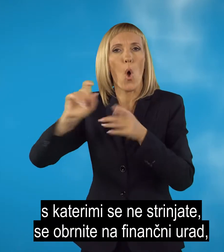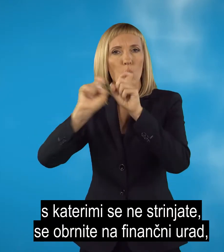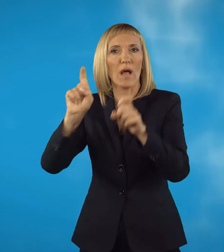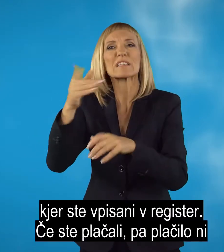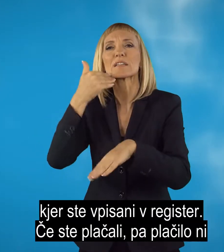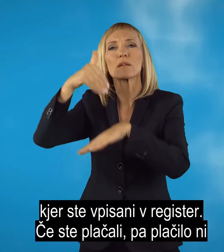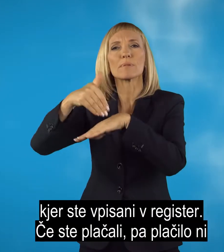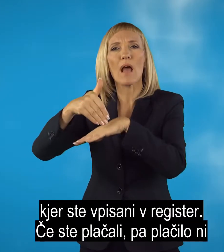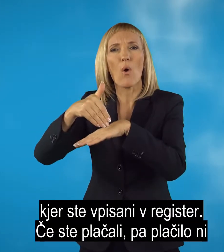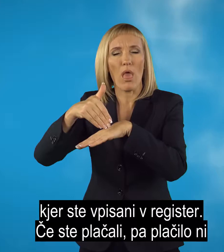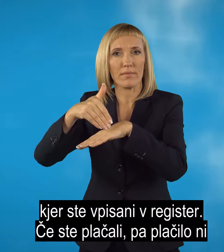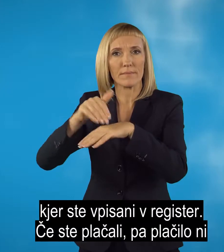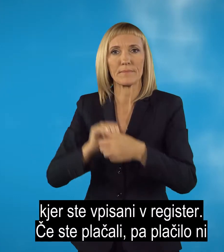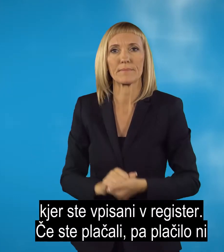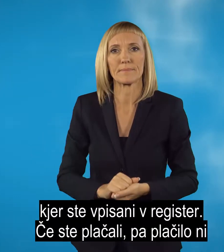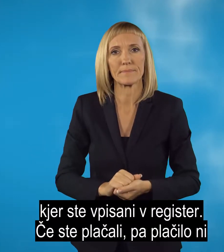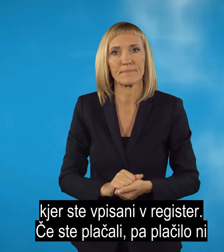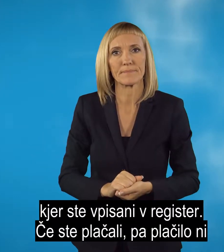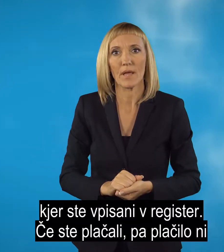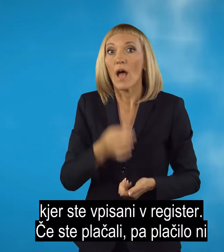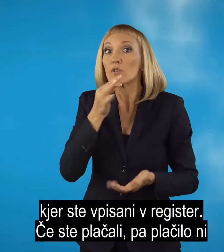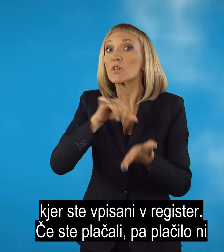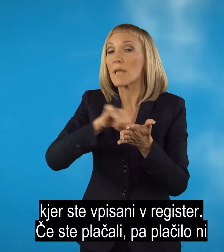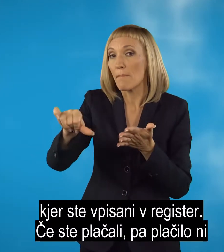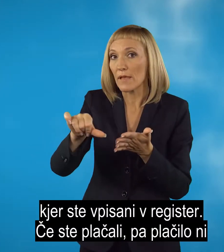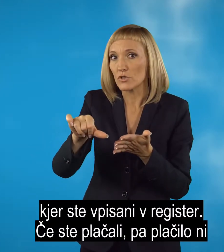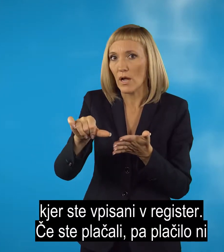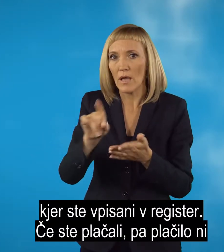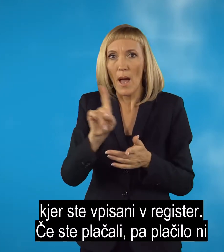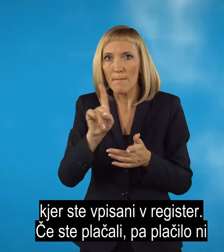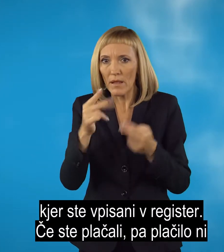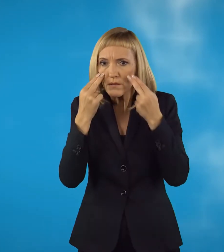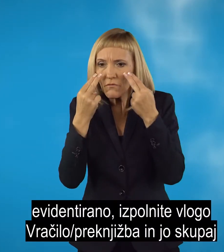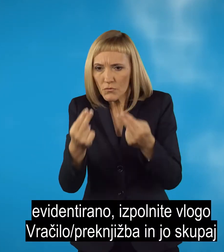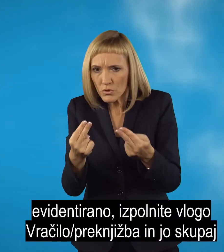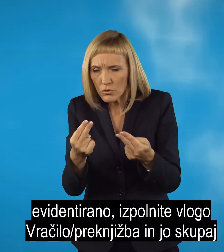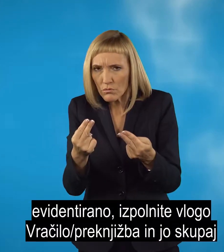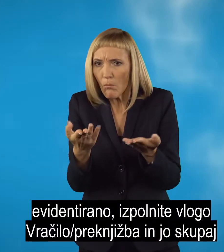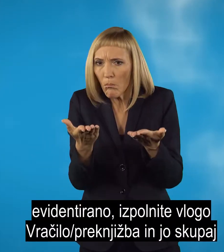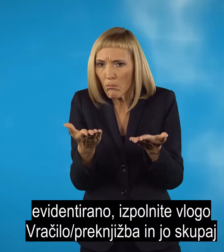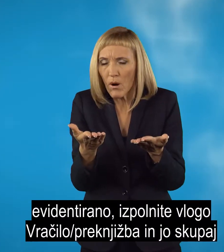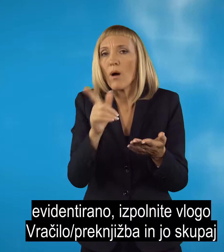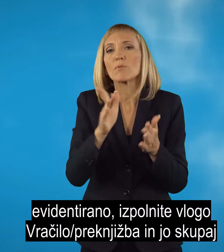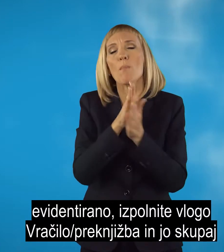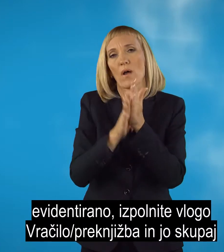ste vpisani v register. Če ste plačali, pa plačilo ni evidentirano, izpolnite